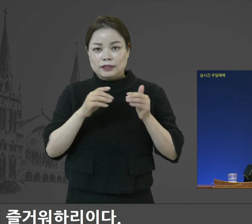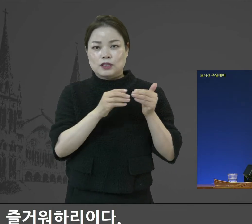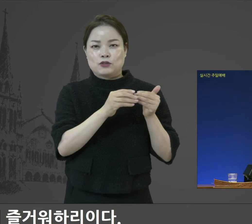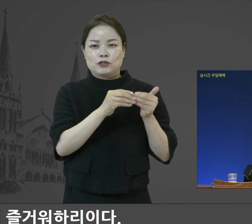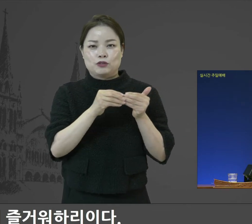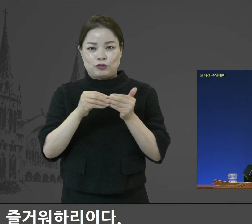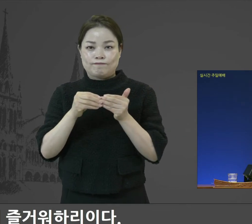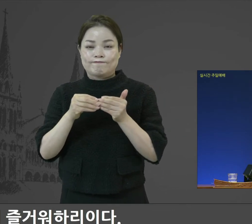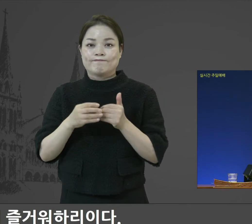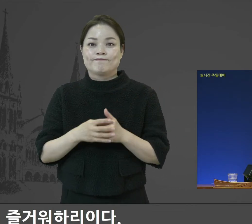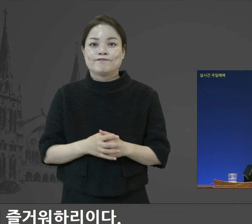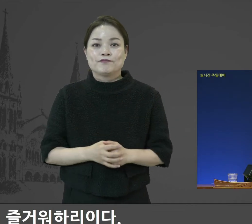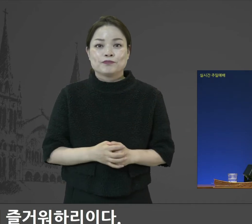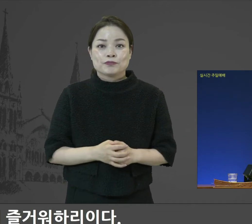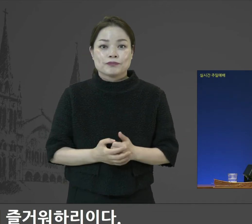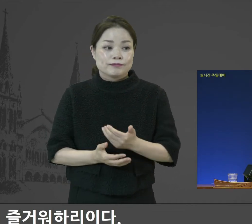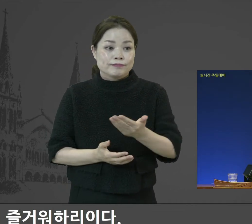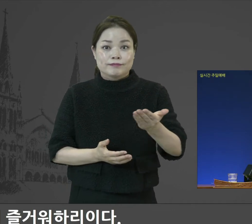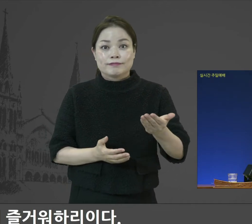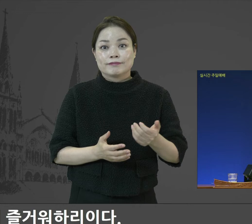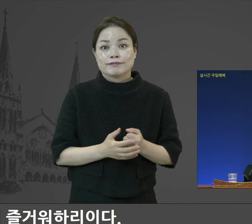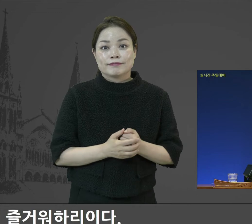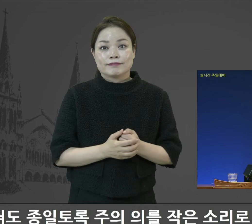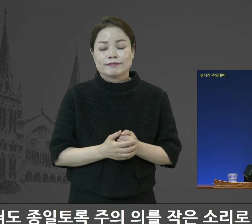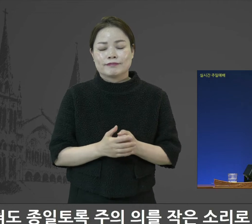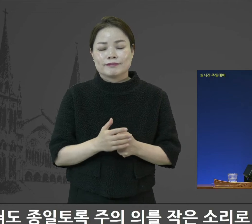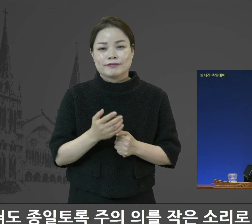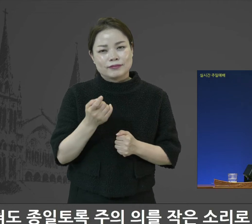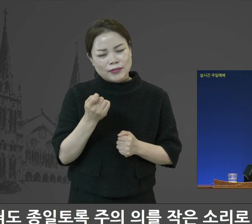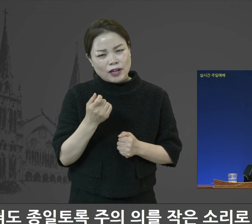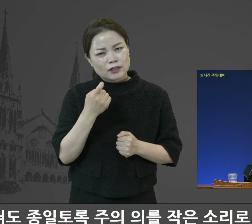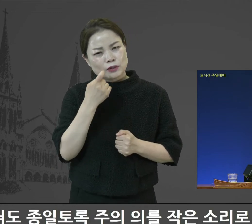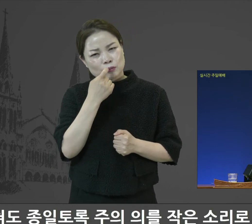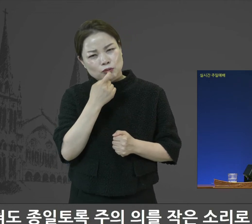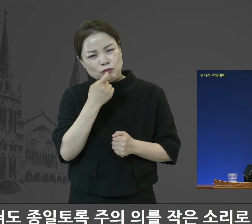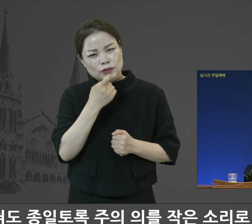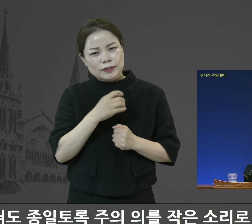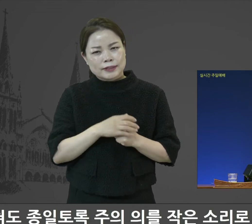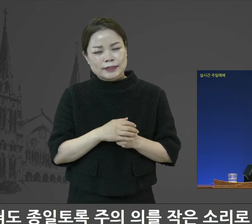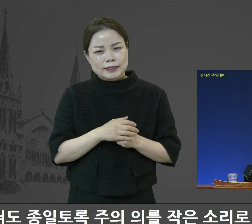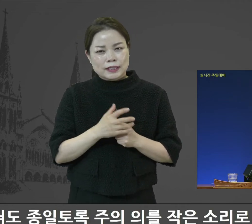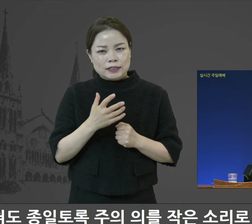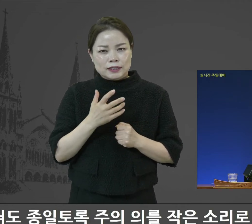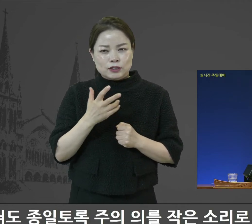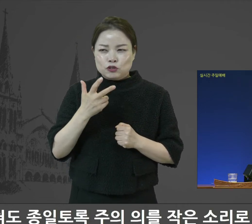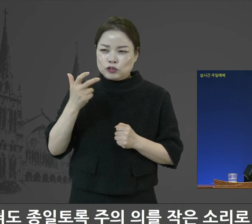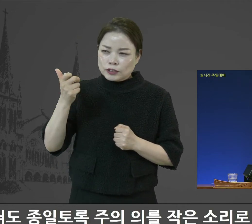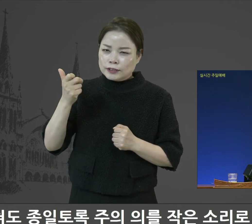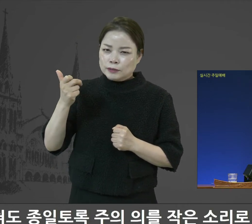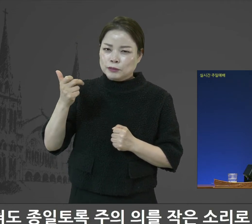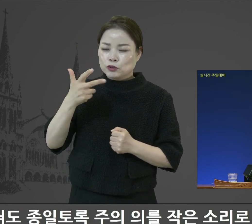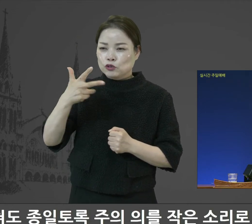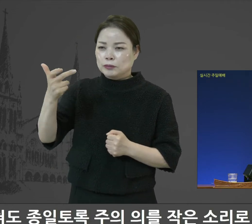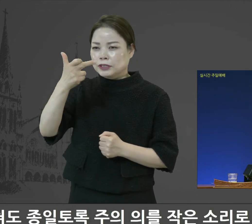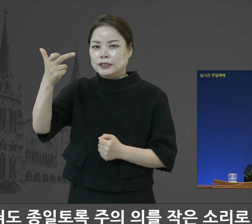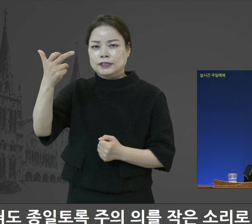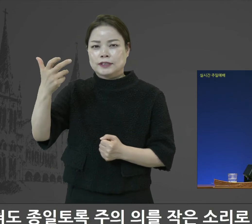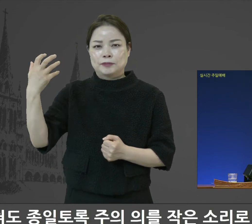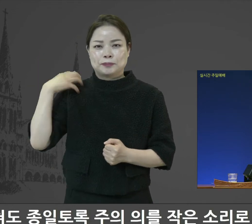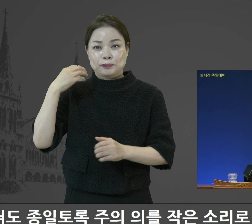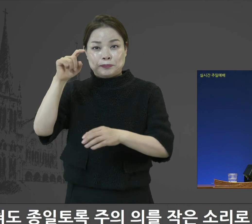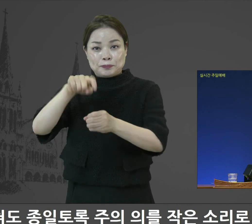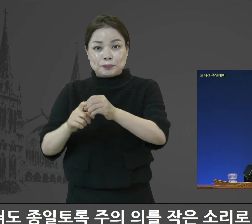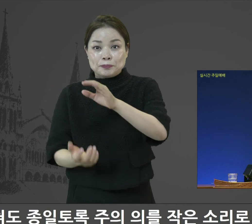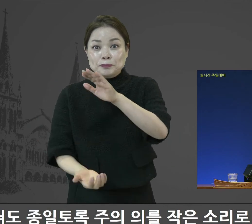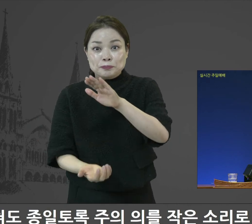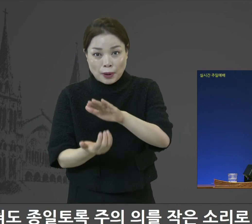주셨다는 것이죠. 여러분, 우리가 작은 입술이나마 주께서 나에게 큰일을 행하셨다, 주께서